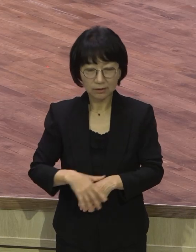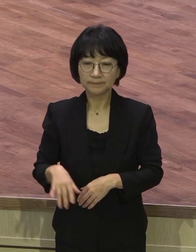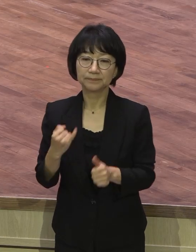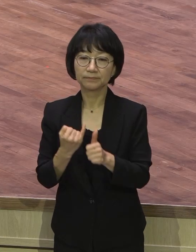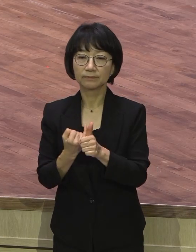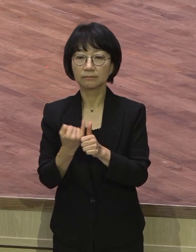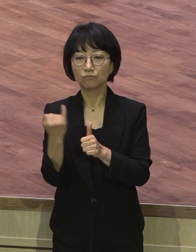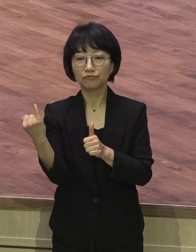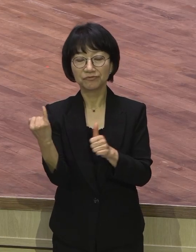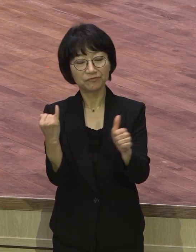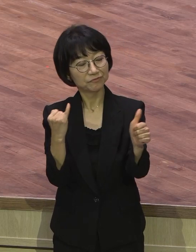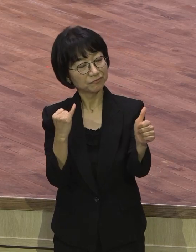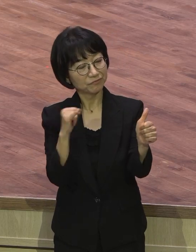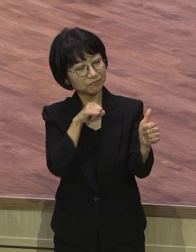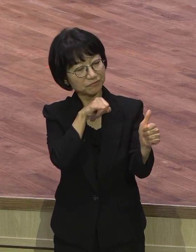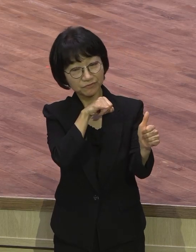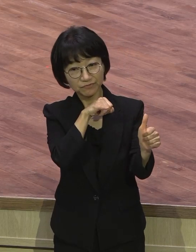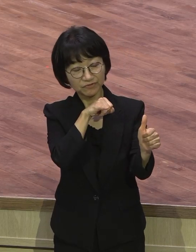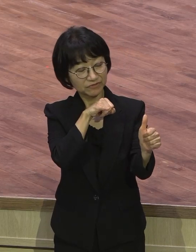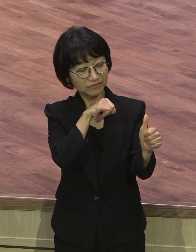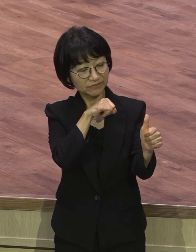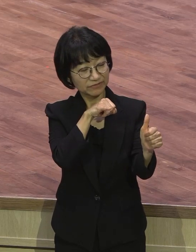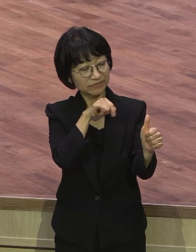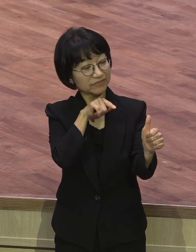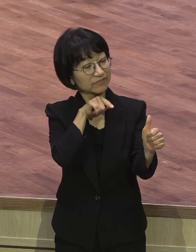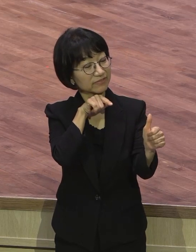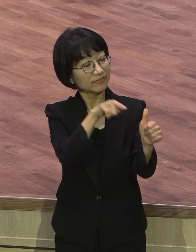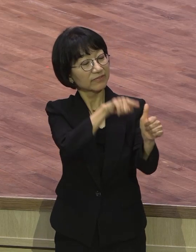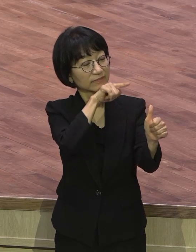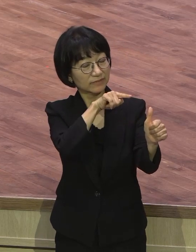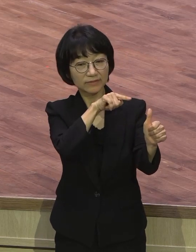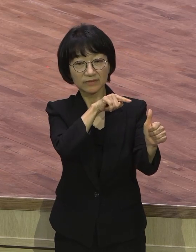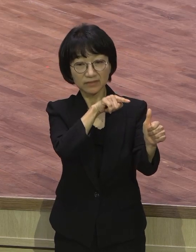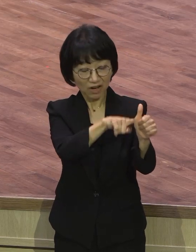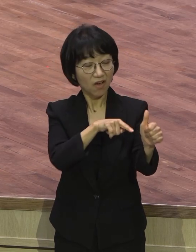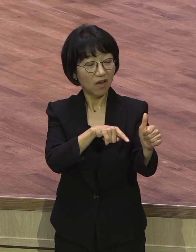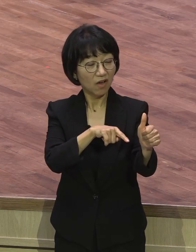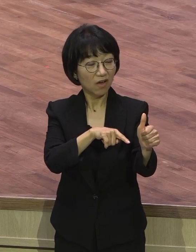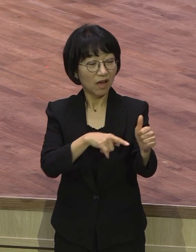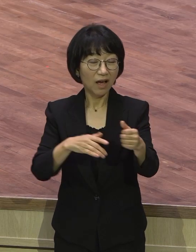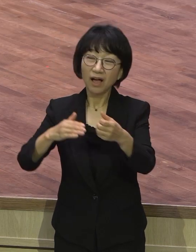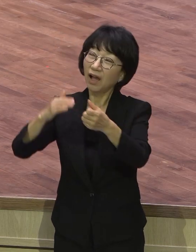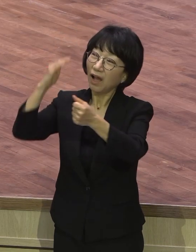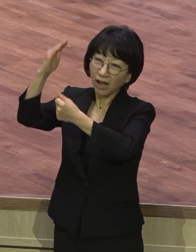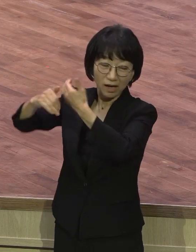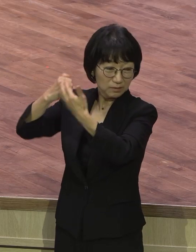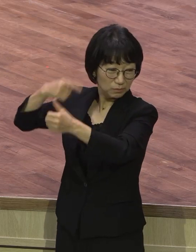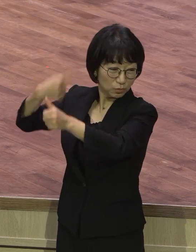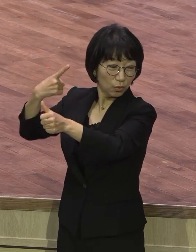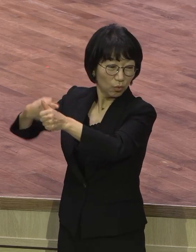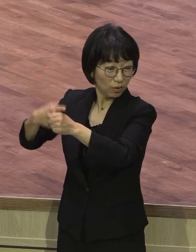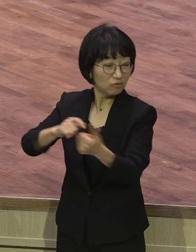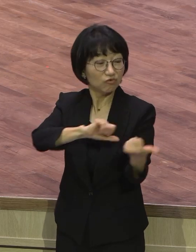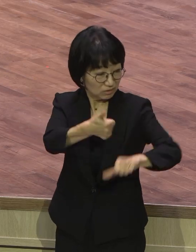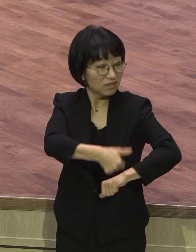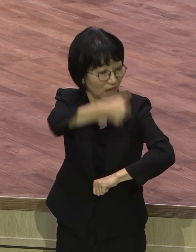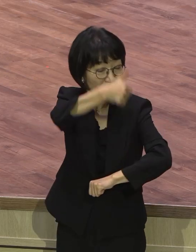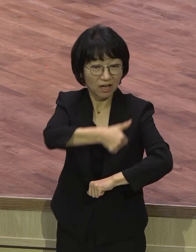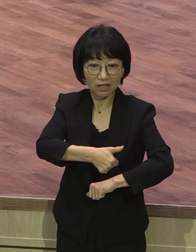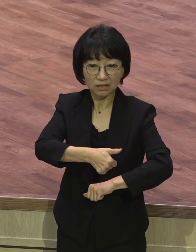마누라가 뭐라 하냐 그 아내가 너 차라리 하나님을 욕하고 죽어라